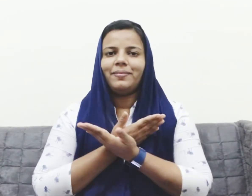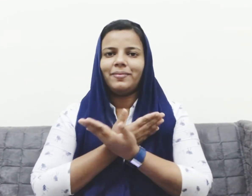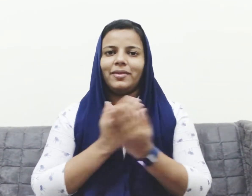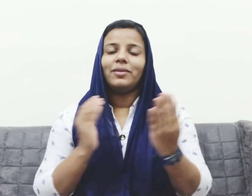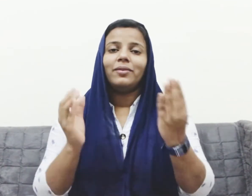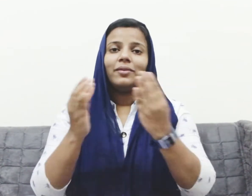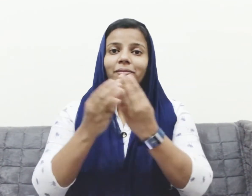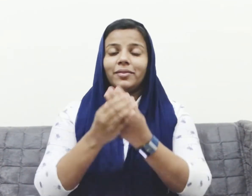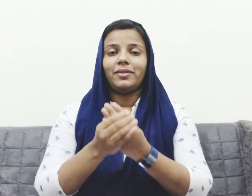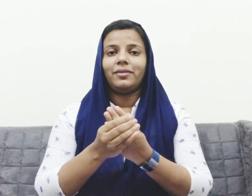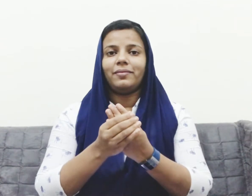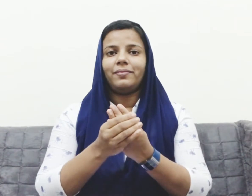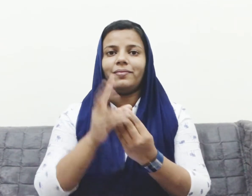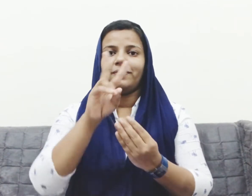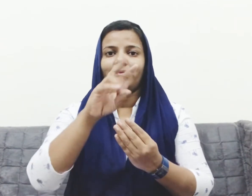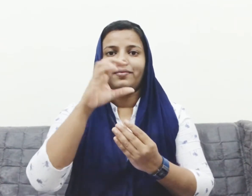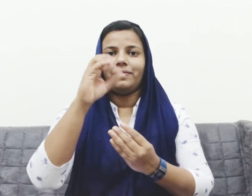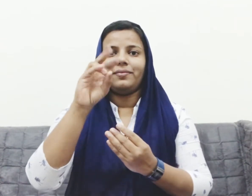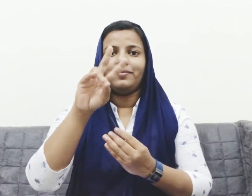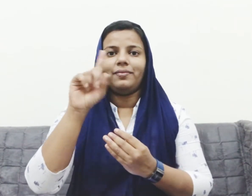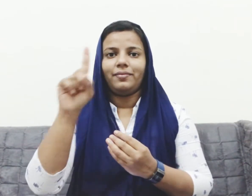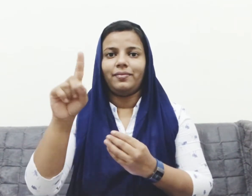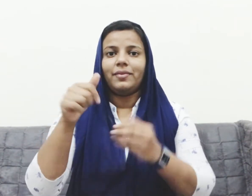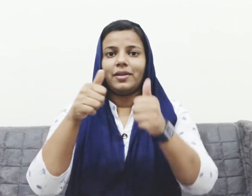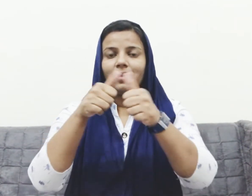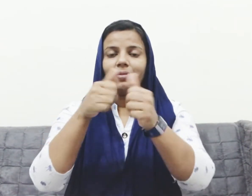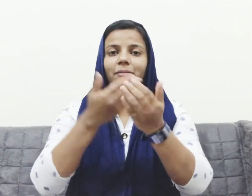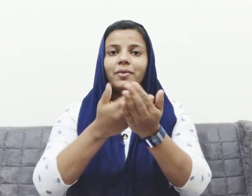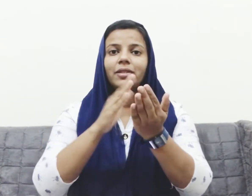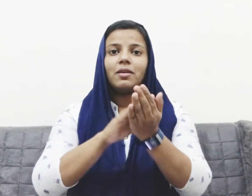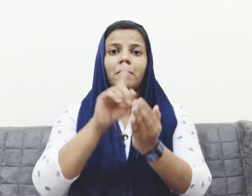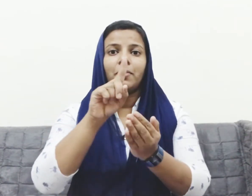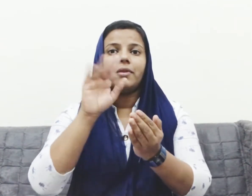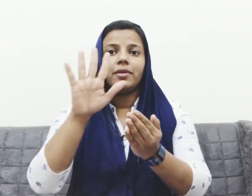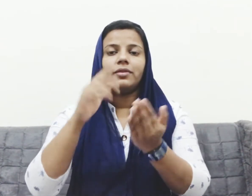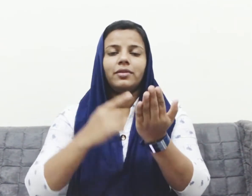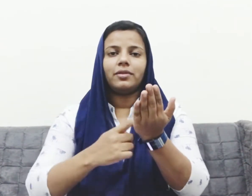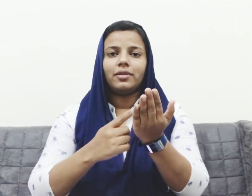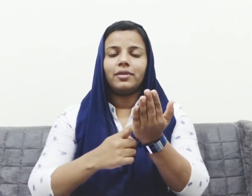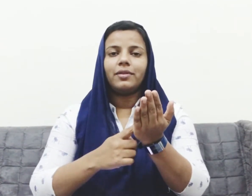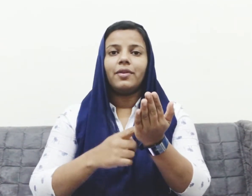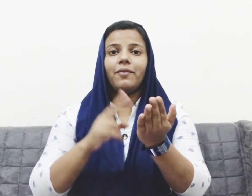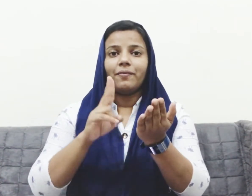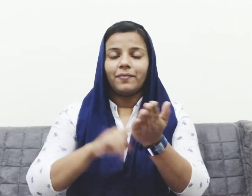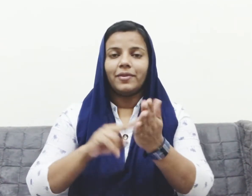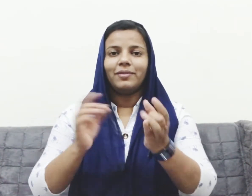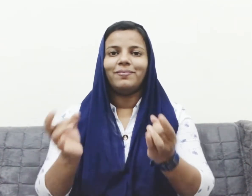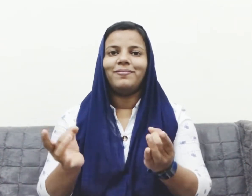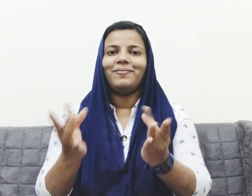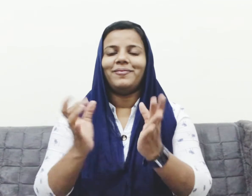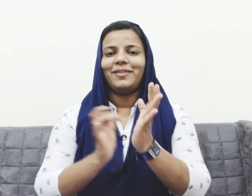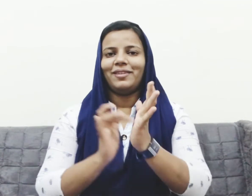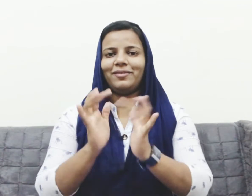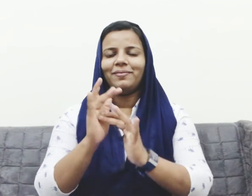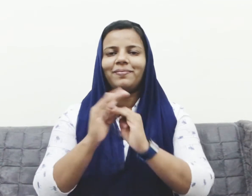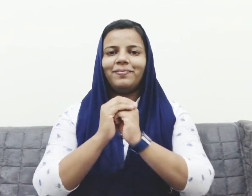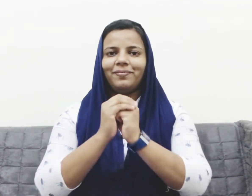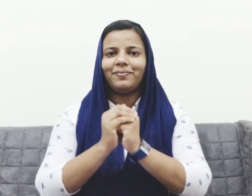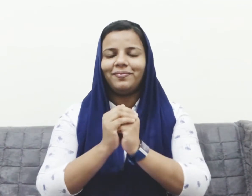വാഴ്ത്തപ്പെടുമാറാകട്ടെ. പ്രിയപ്പെട്ട ദൈവമക്കളെ, നമുക്ക് ഒരുമിച്ച് 2021 ഏപ്രിൽ മാസം 15-ാം തീയതി ഹല്ലേലൂയ വ്യാഴാഴ്ച പ്രഭാതത്തിൽ നമ്മുടെ കർത്താവിനെ